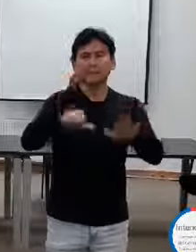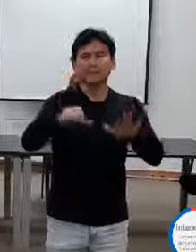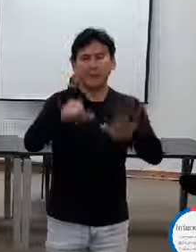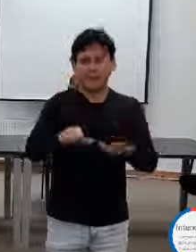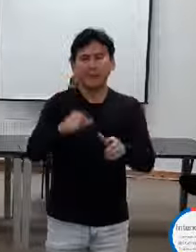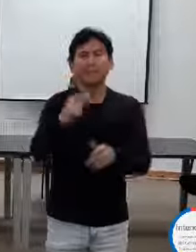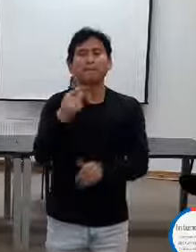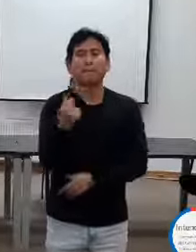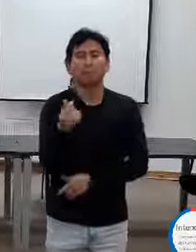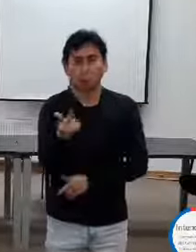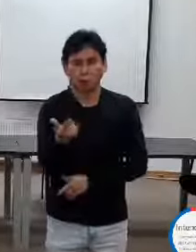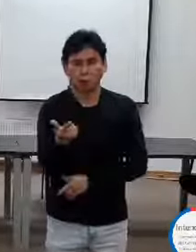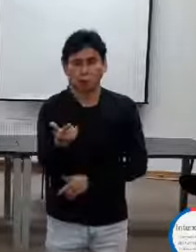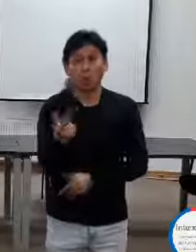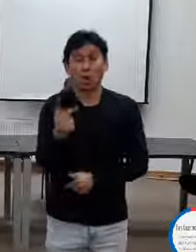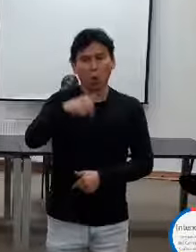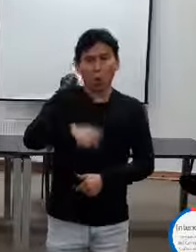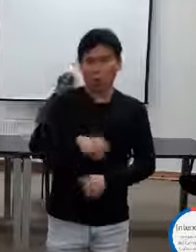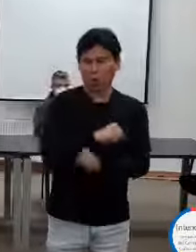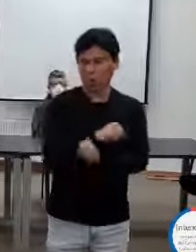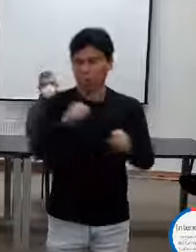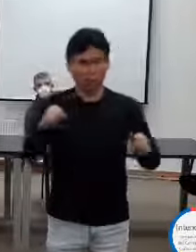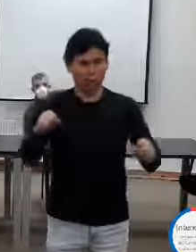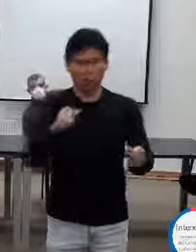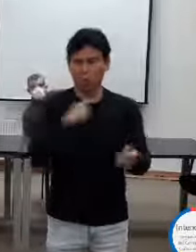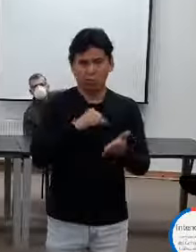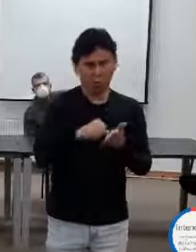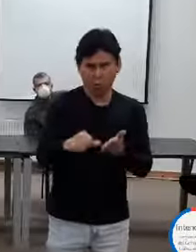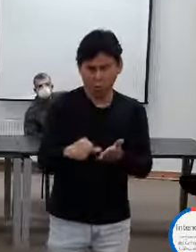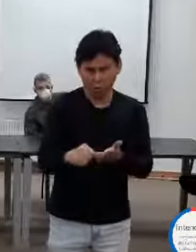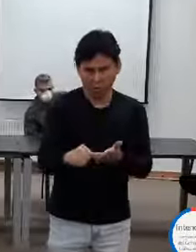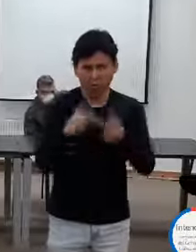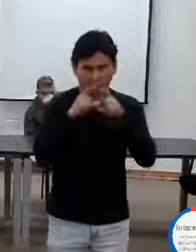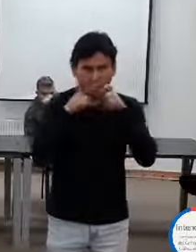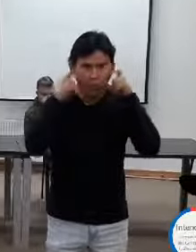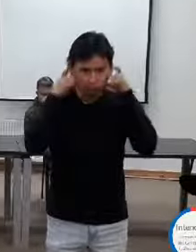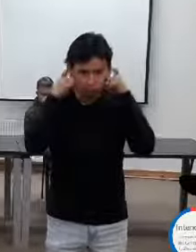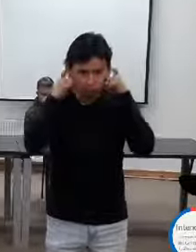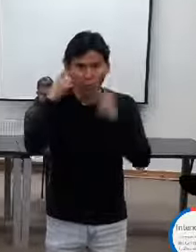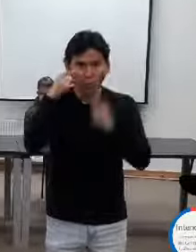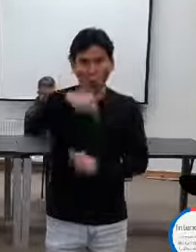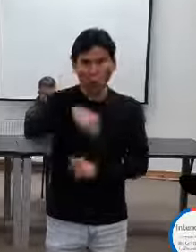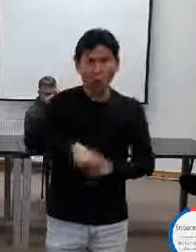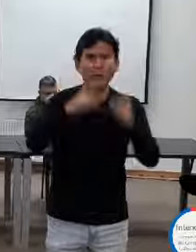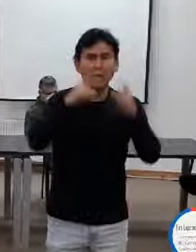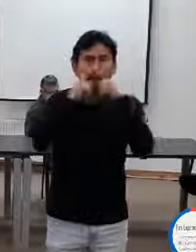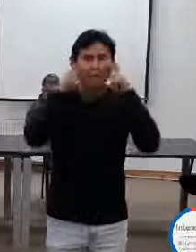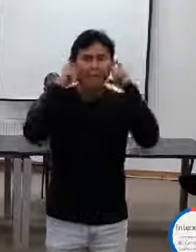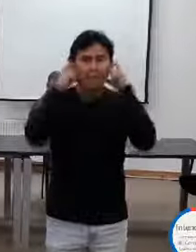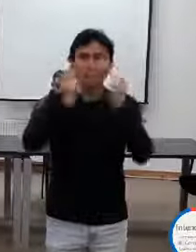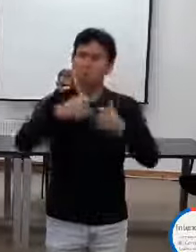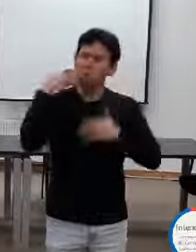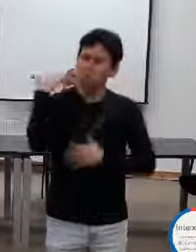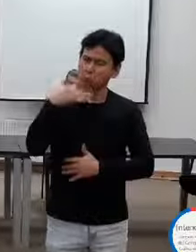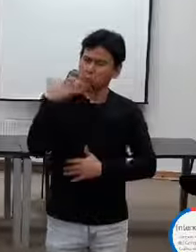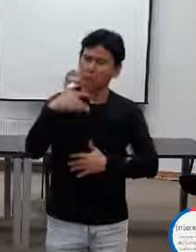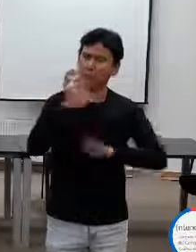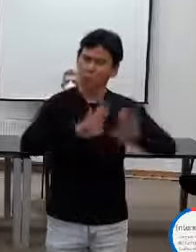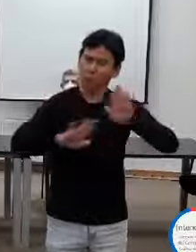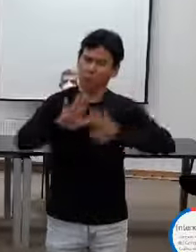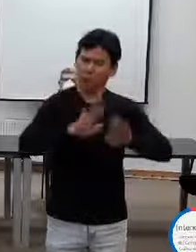Yo creo que hoy día no podemos esperar que nos multen para usar una mascarilla. Hoy día la mascarilla es parte importante de las medidas de